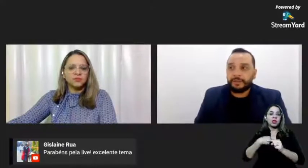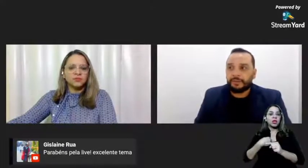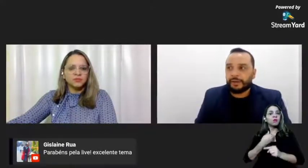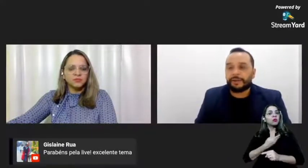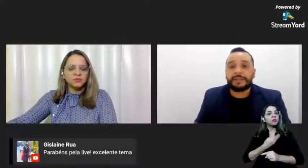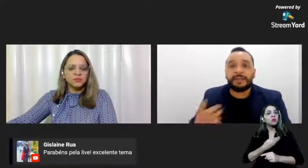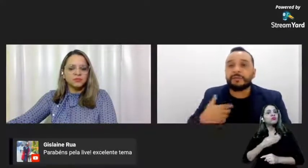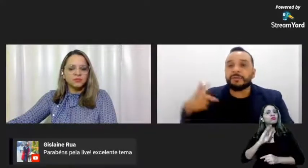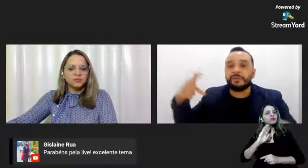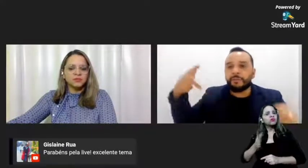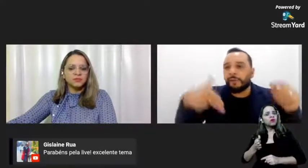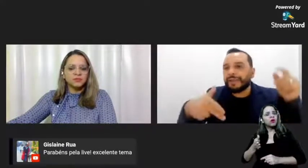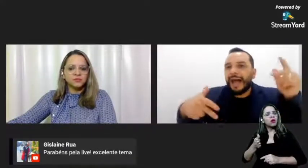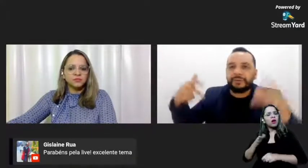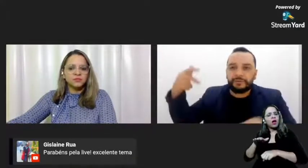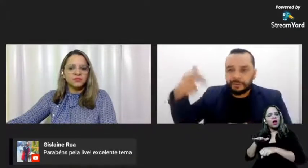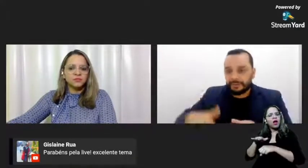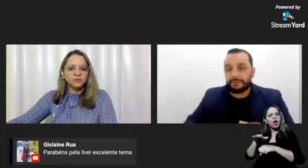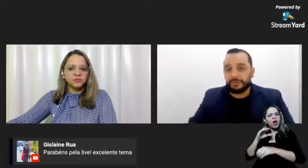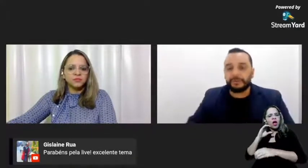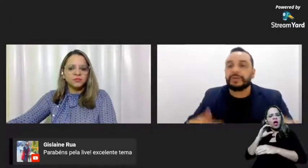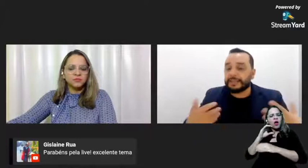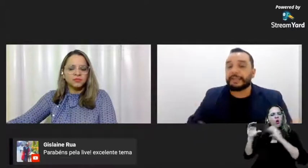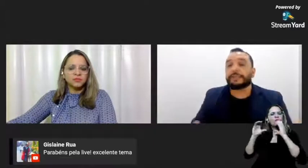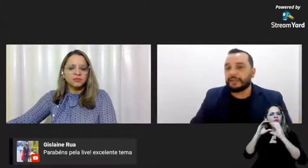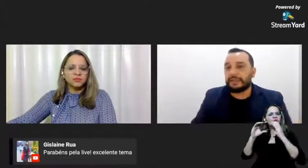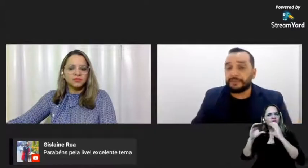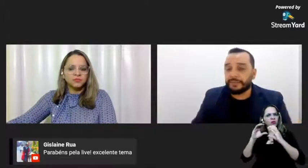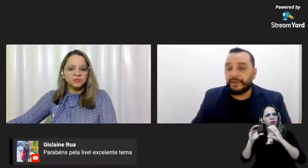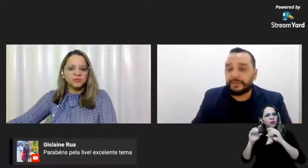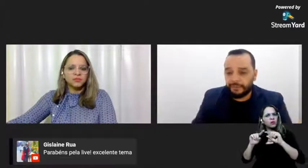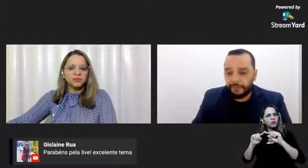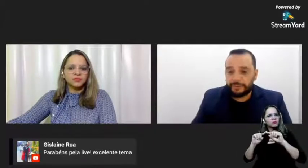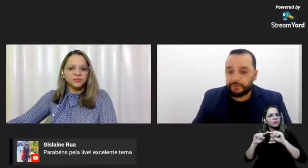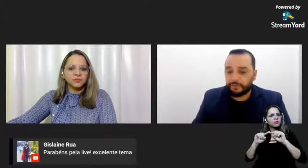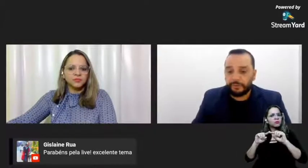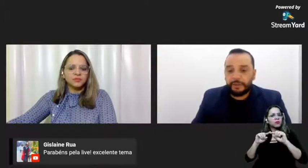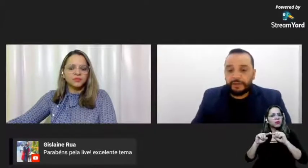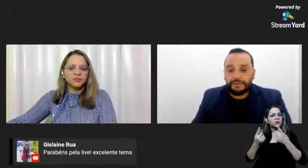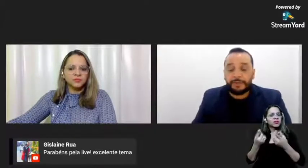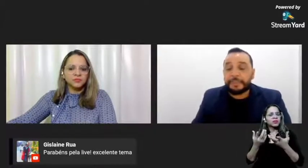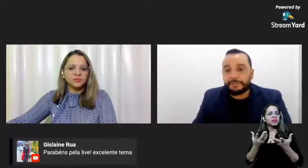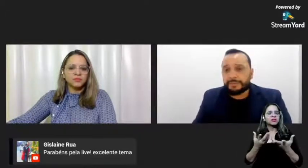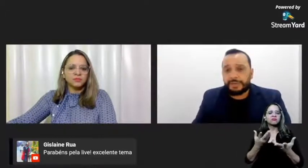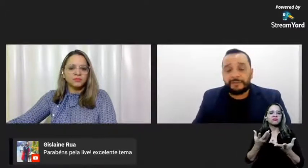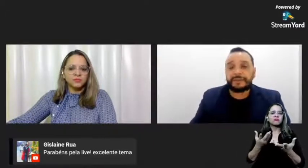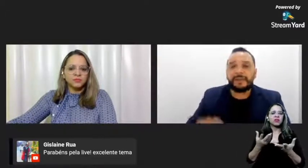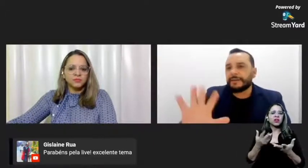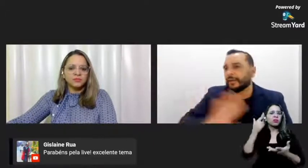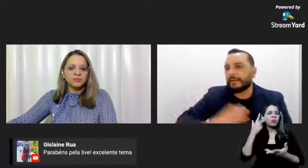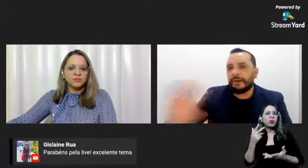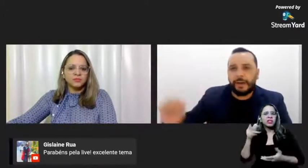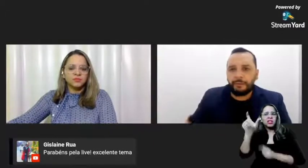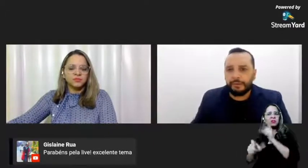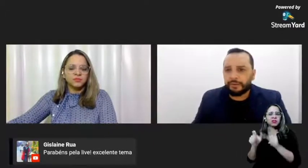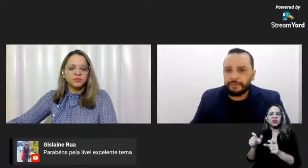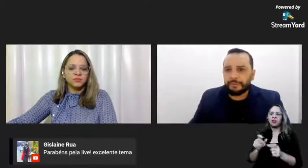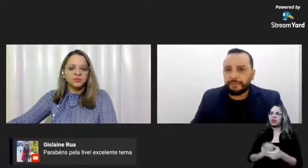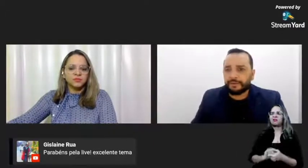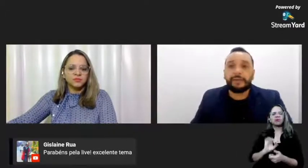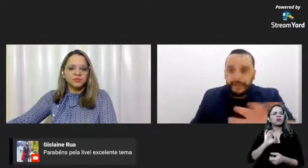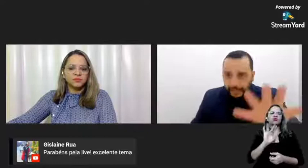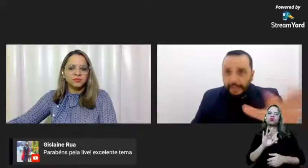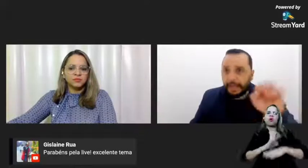nós. Só que nós éramos muito podados quando nós íamos falar sobre o assunto. Geralmente as pessoas falavam assim, não, é só na mão,